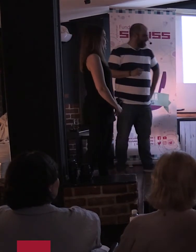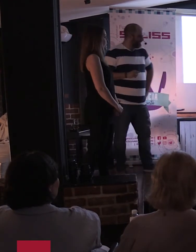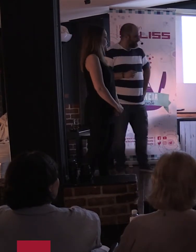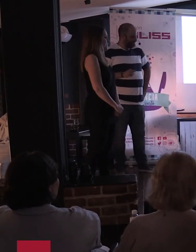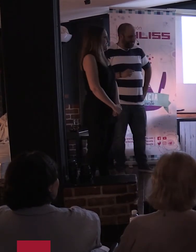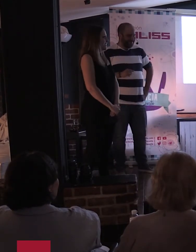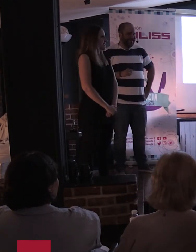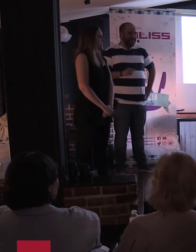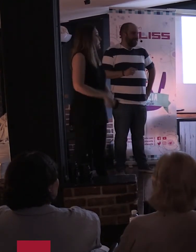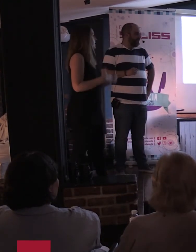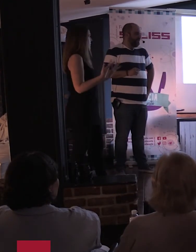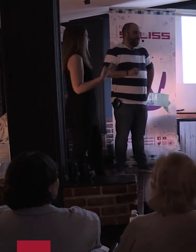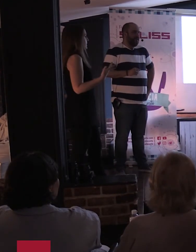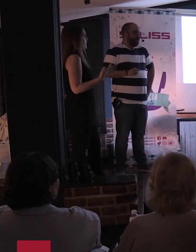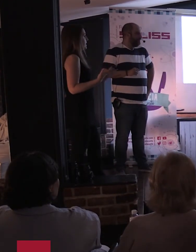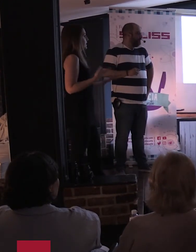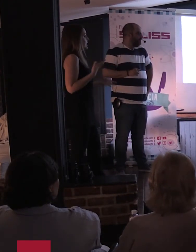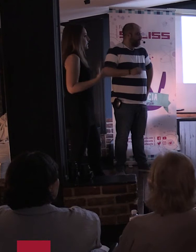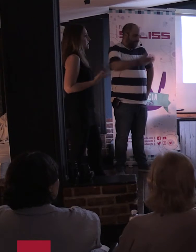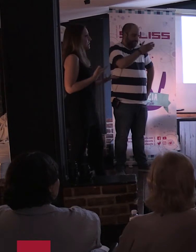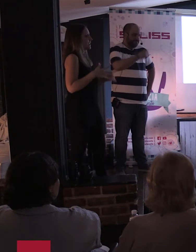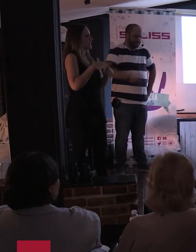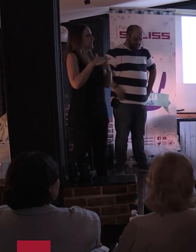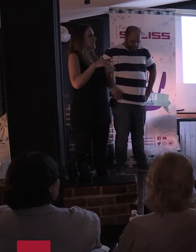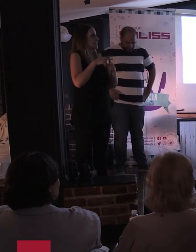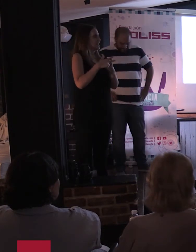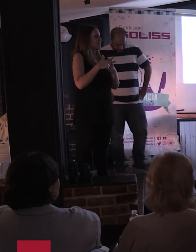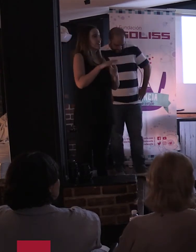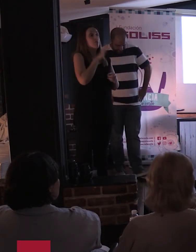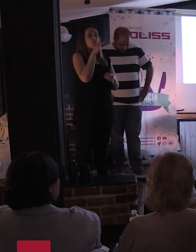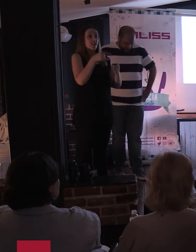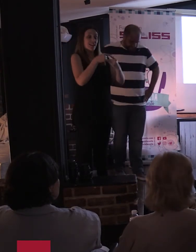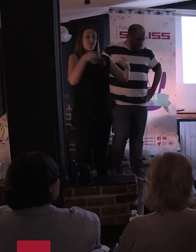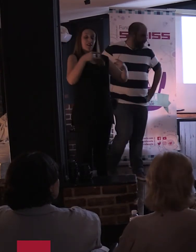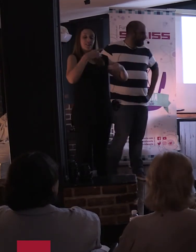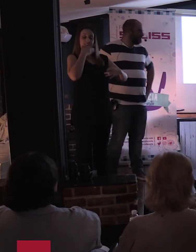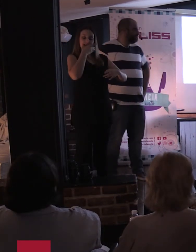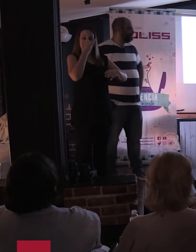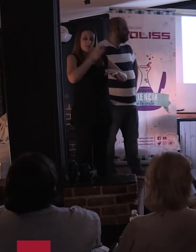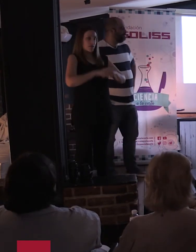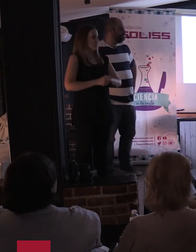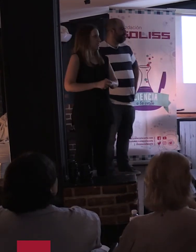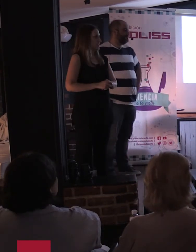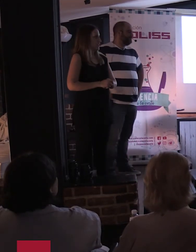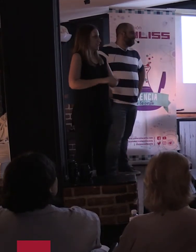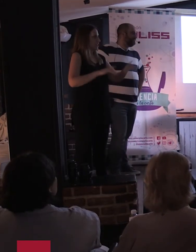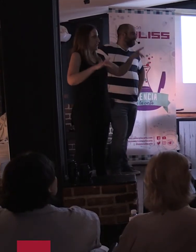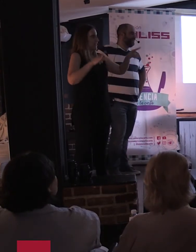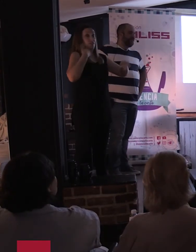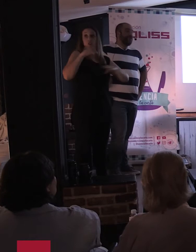Venga, la cuña publicitaria. Taller, ¿por qué los imanes son tímidos? Estoy aquí detrás de